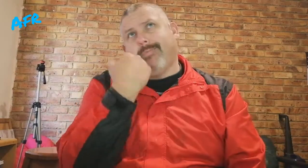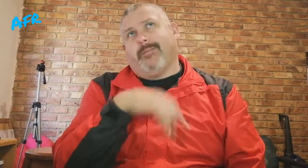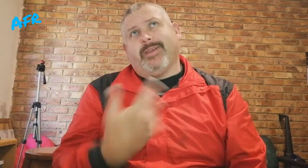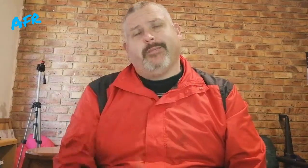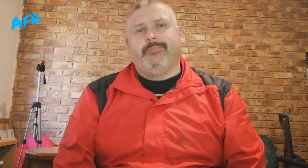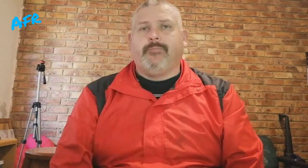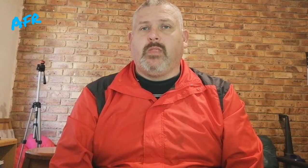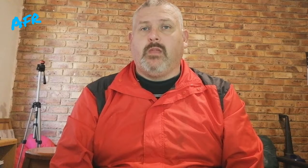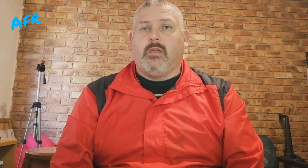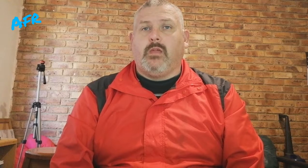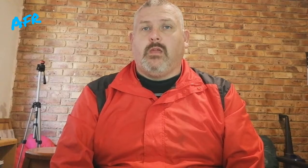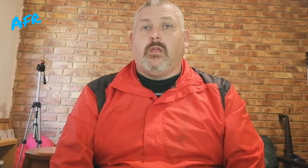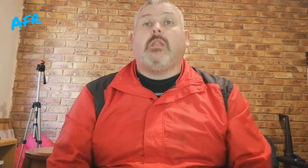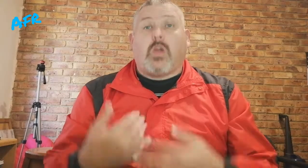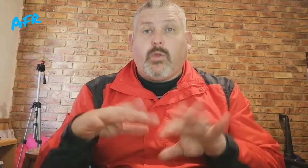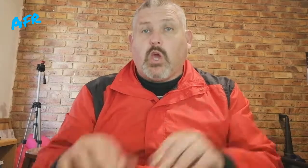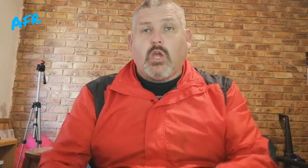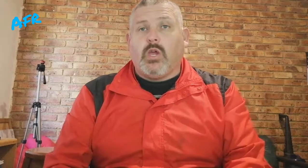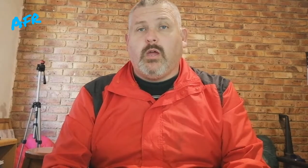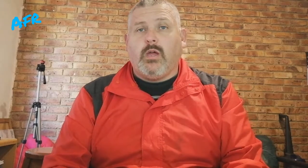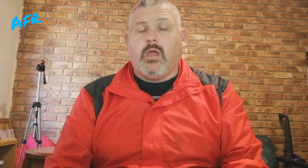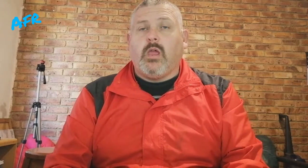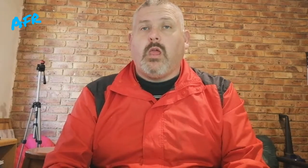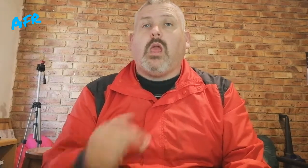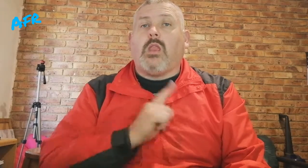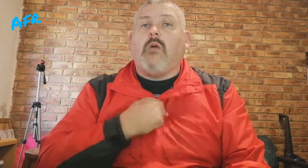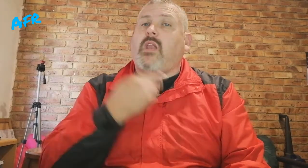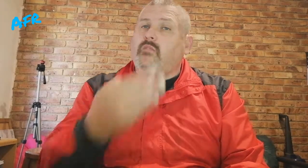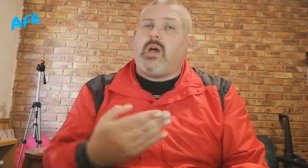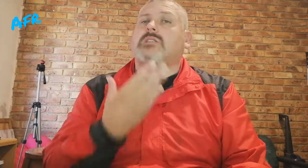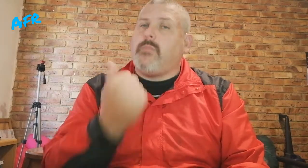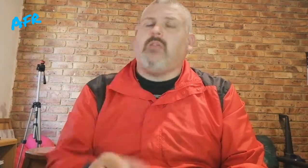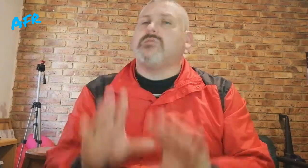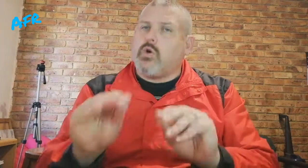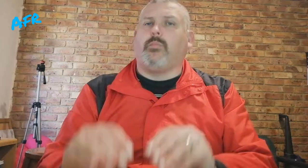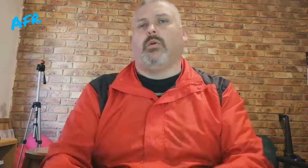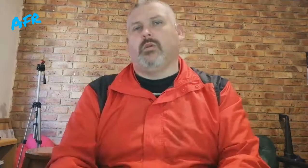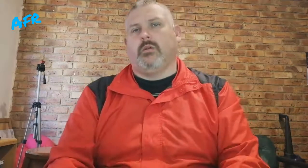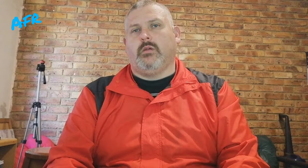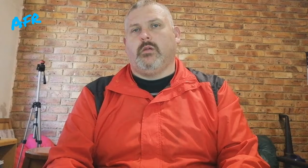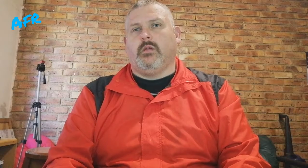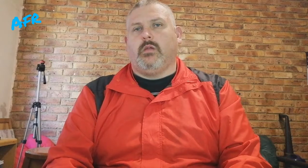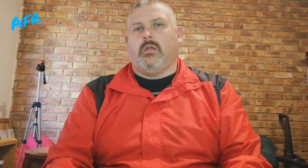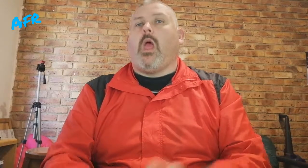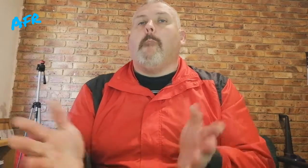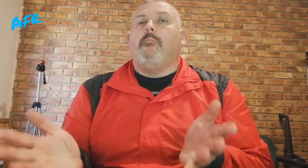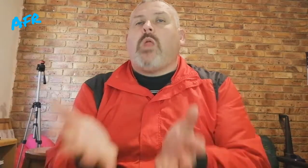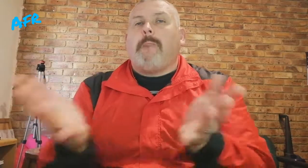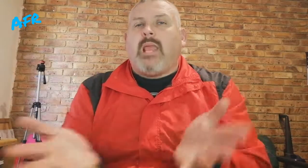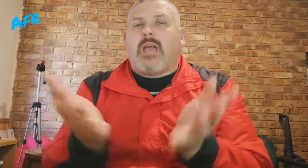Ja, maar, het gebeur. En daarom wil ek daar, asjeblief, stop. Moed het mense